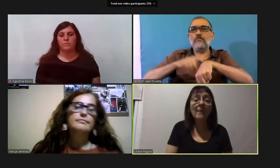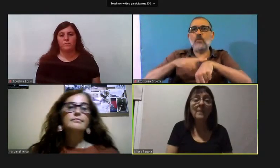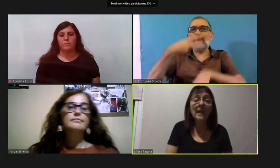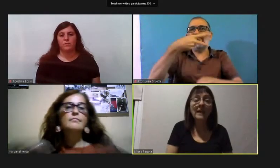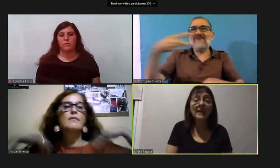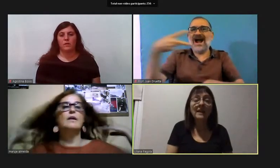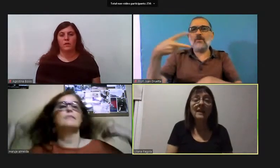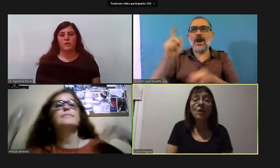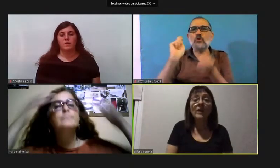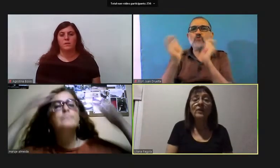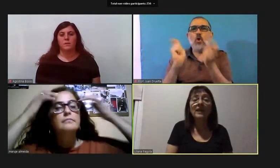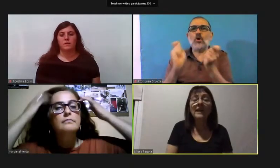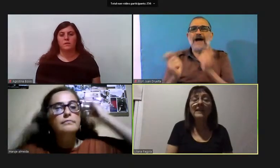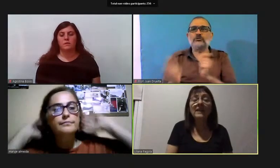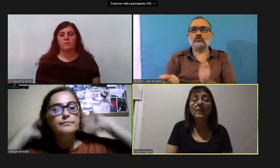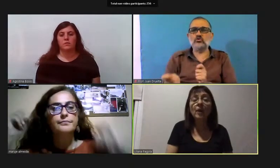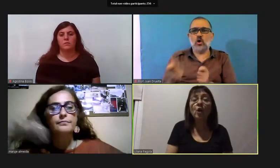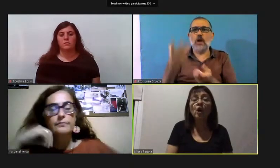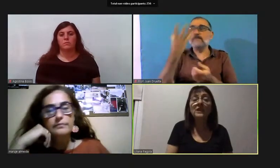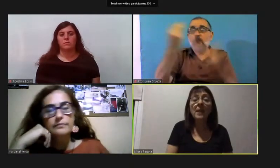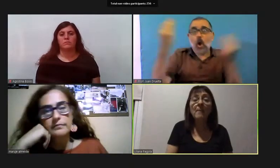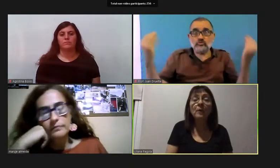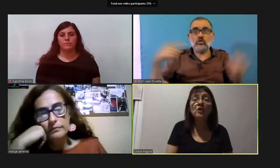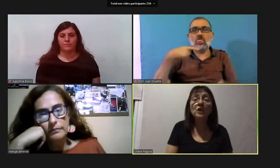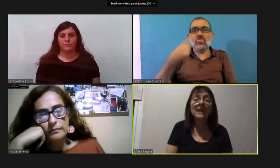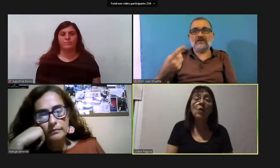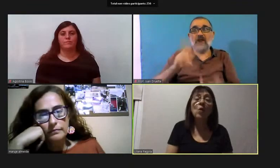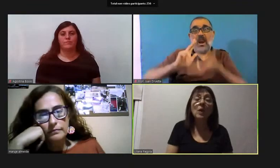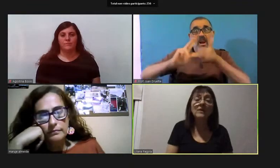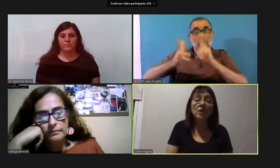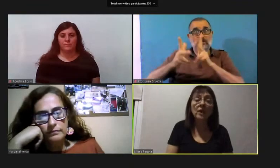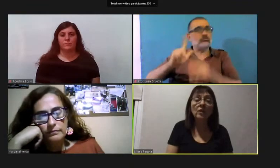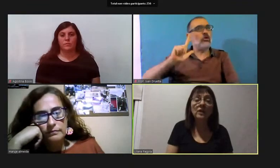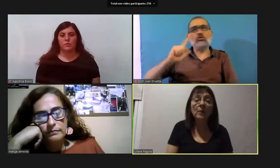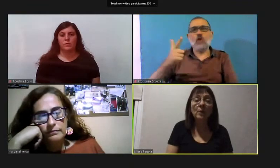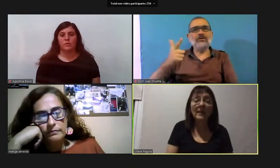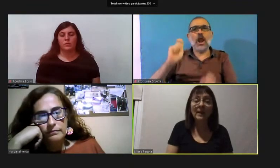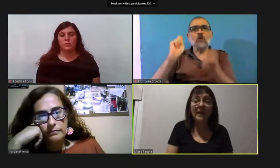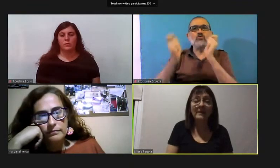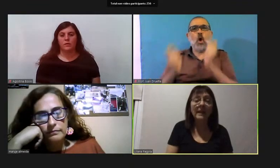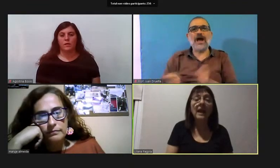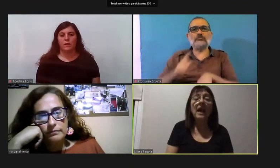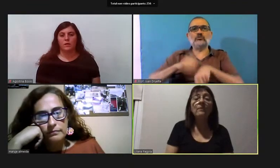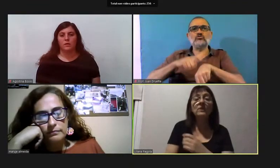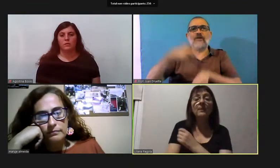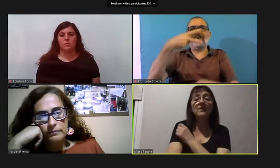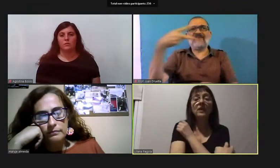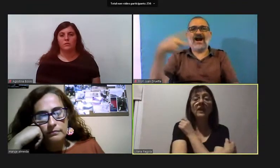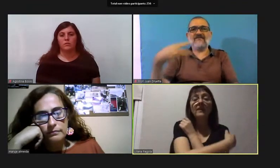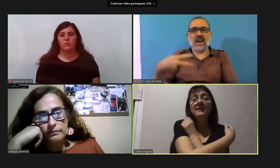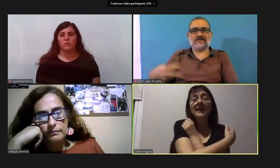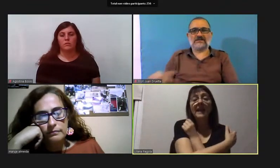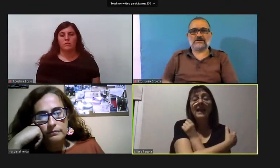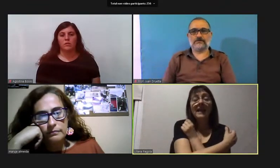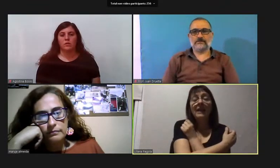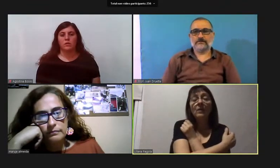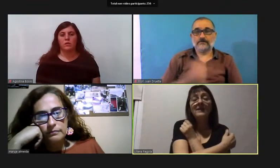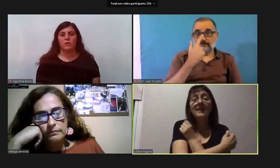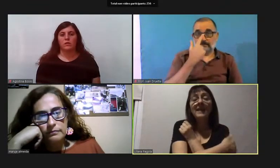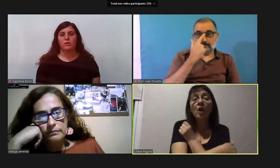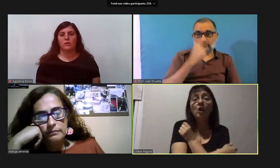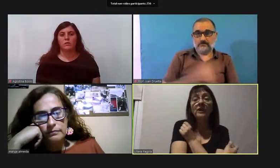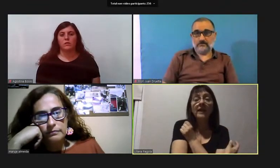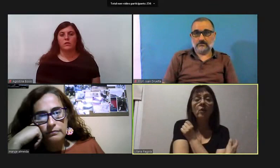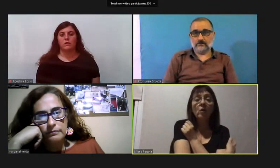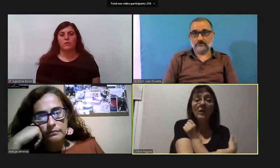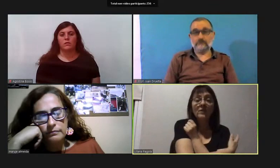O también cuestiones que tienen que ver con los tiempos, la conjugación de los tiempos verbales. Hay muchas personas que dicen, la lengua de